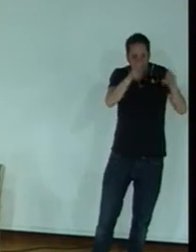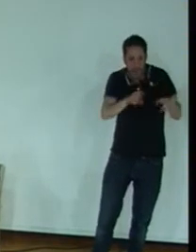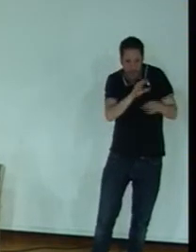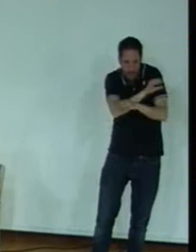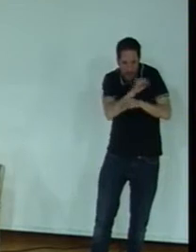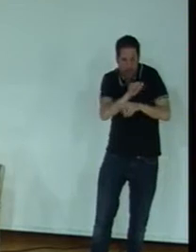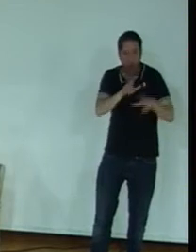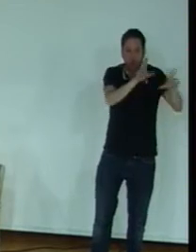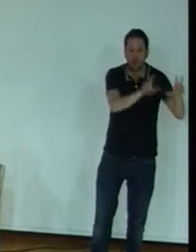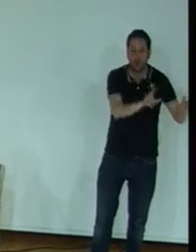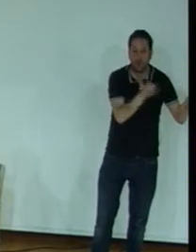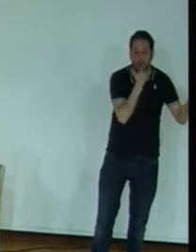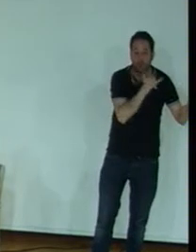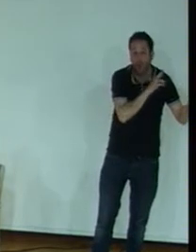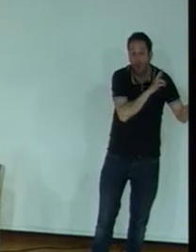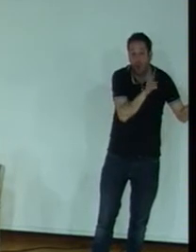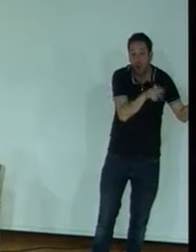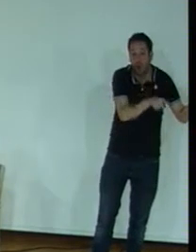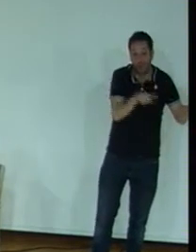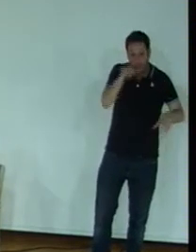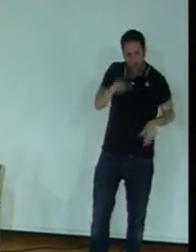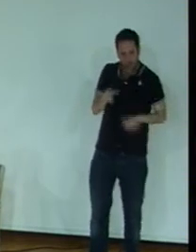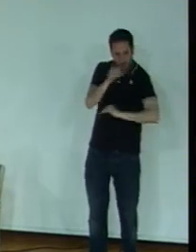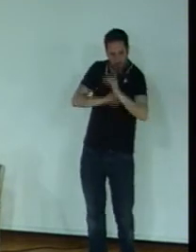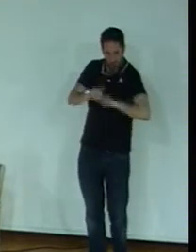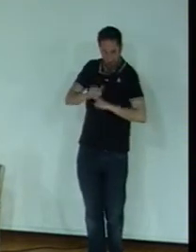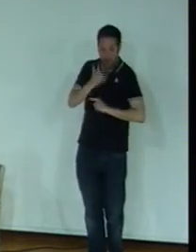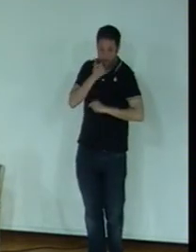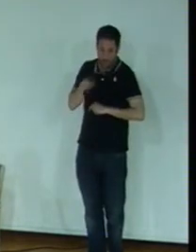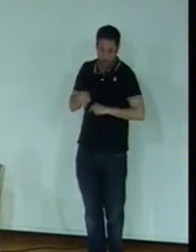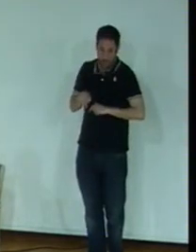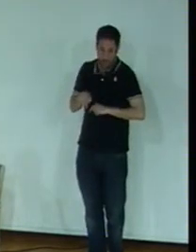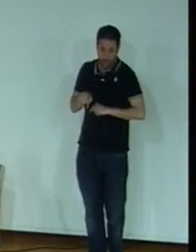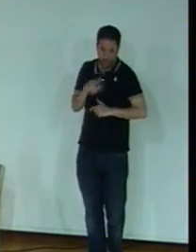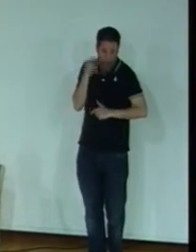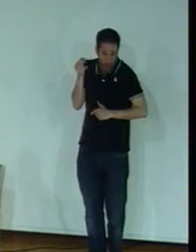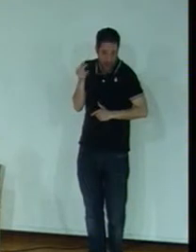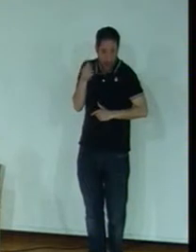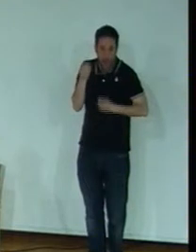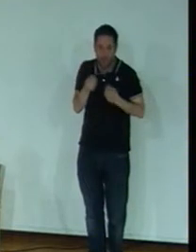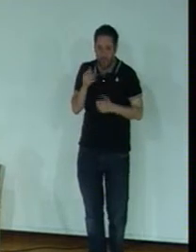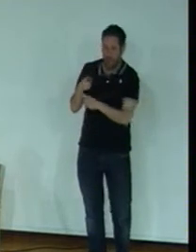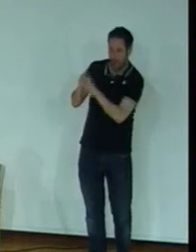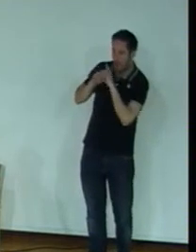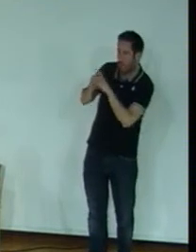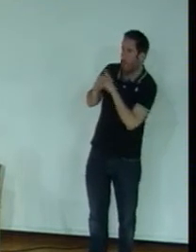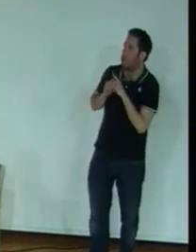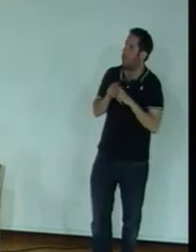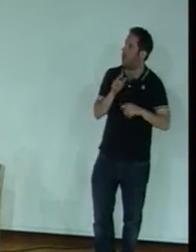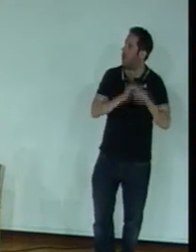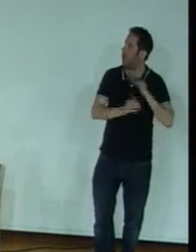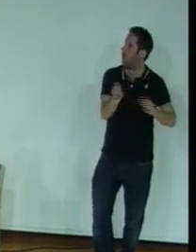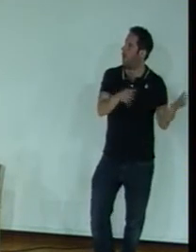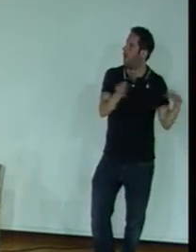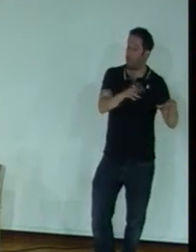Quoi. L'ordinateur fait assez peu d'erreurs ou n'en fait pas. Par contre, celui qui l'a programmé, lui, en fait. Et où va être sensible à des arguments auxquels